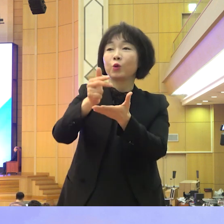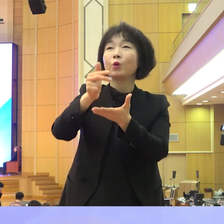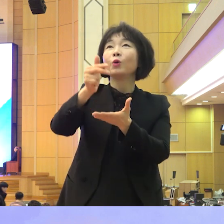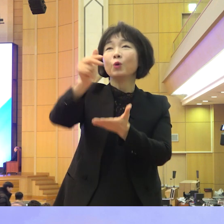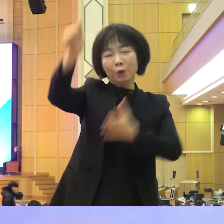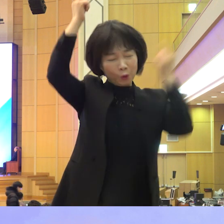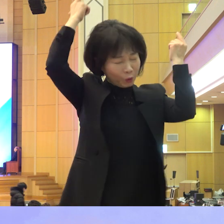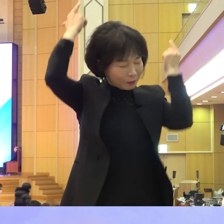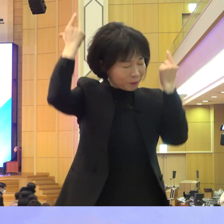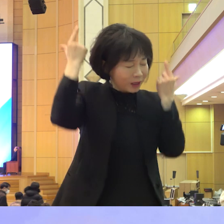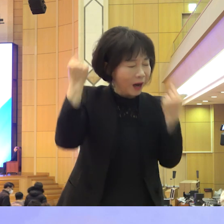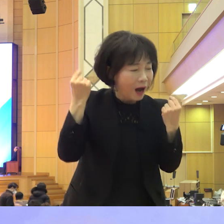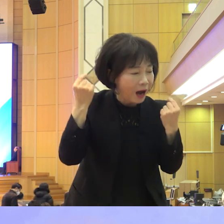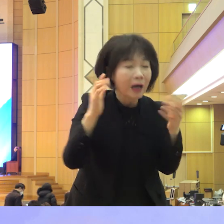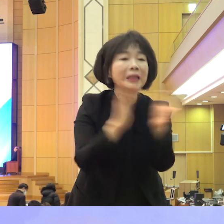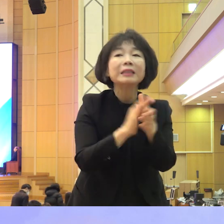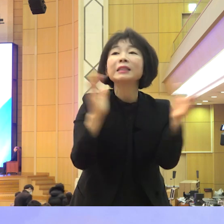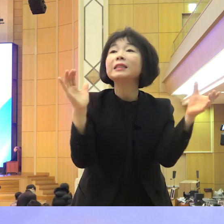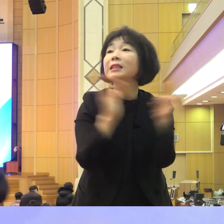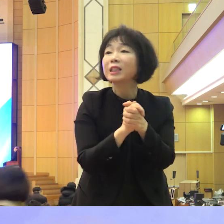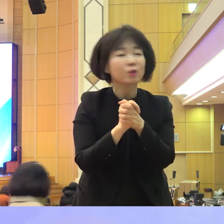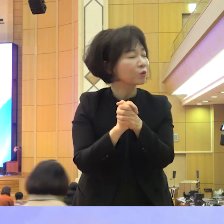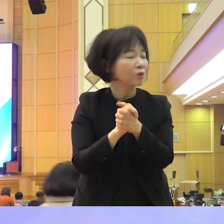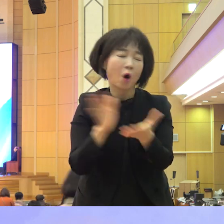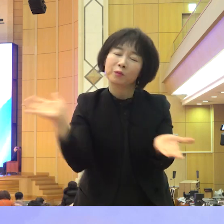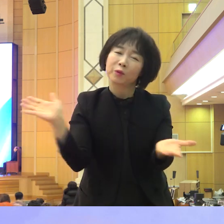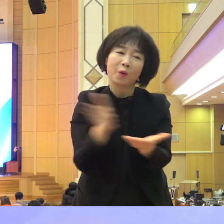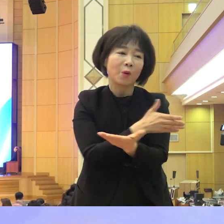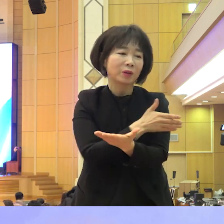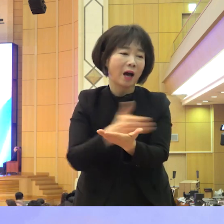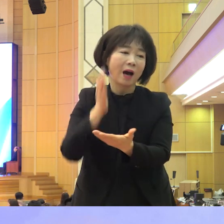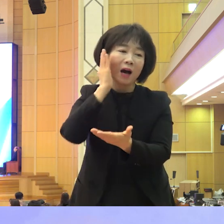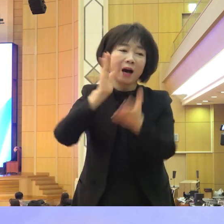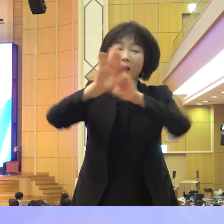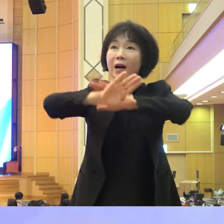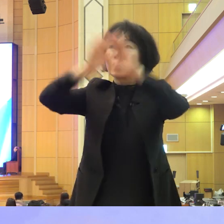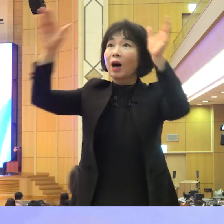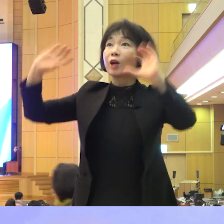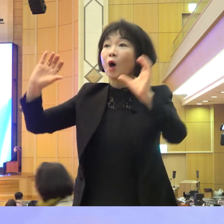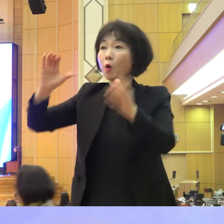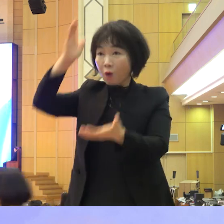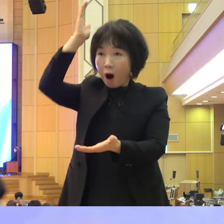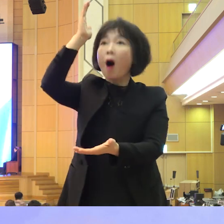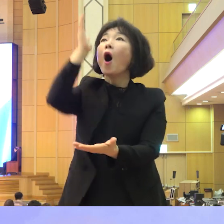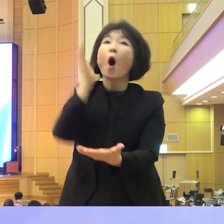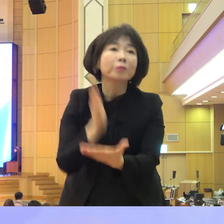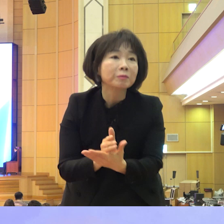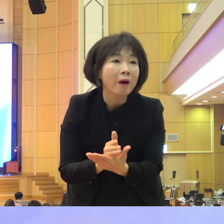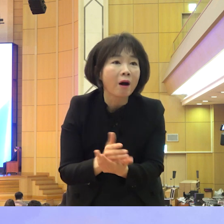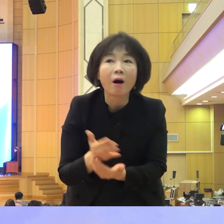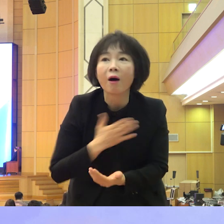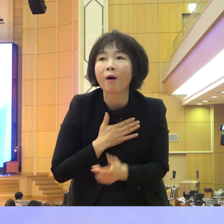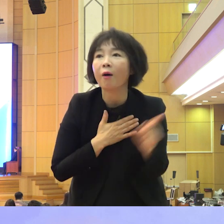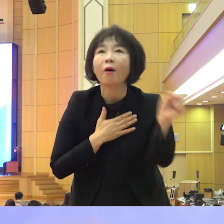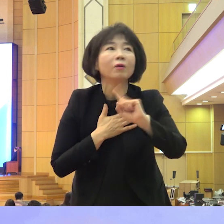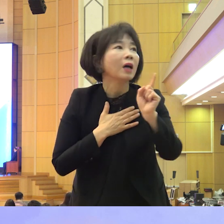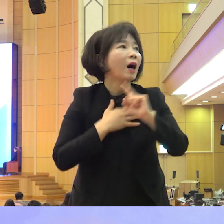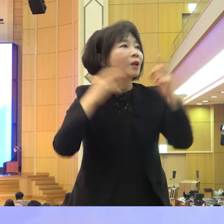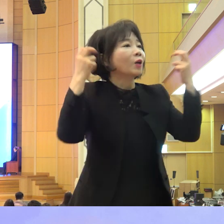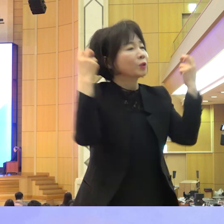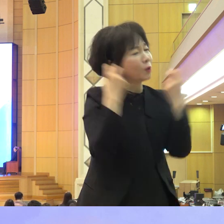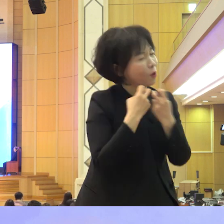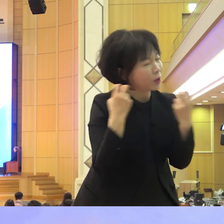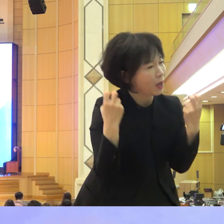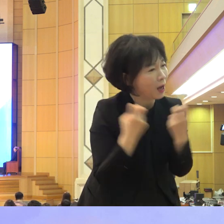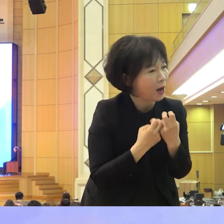오 주님 같은 친구 없도다. 저 천국 없으면